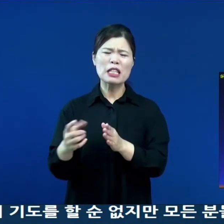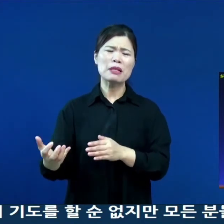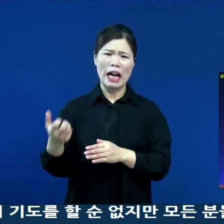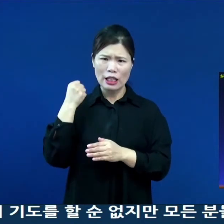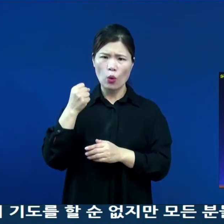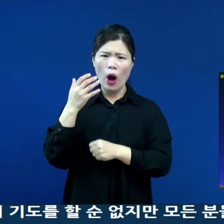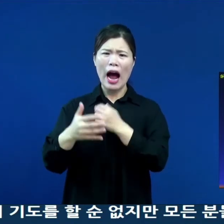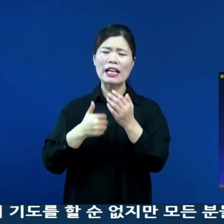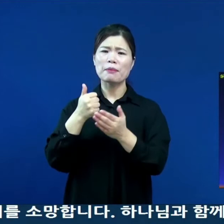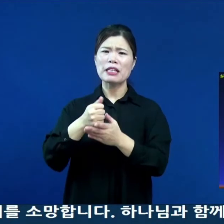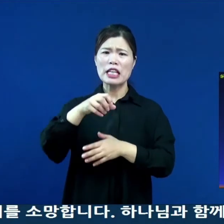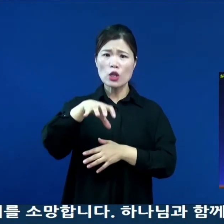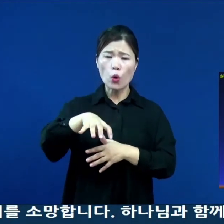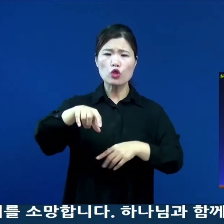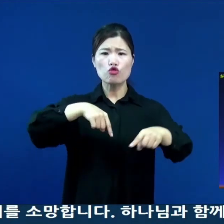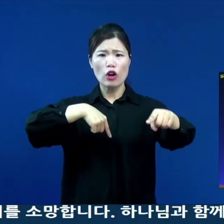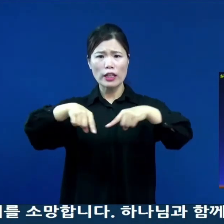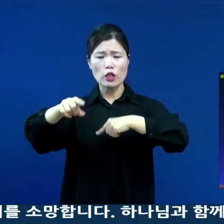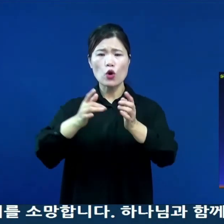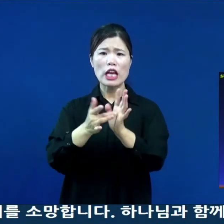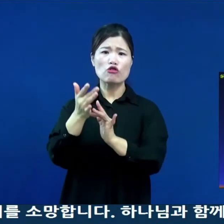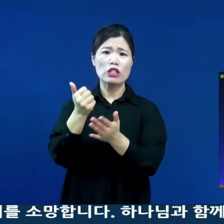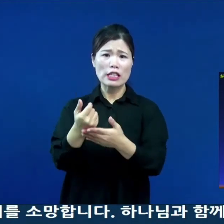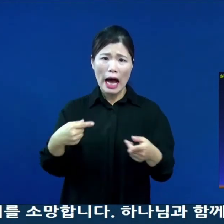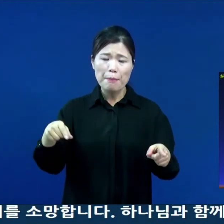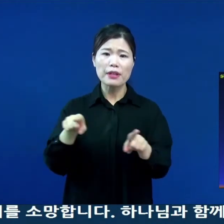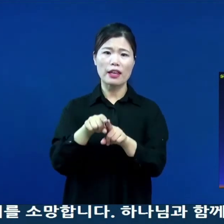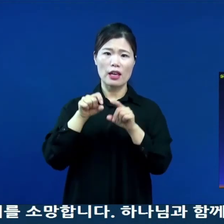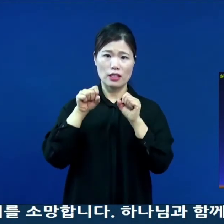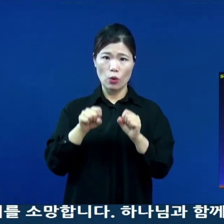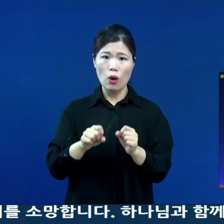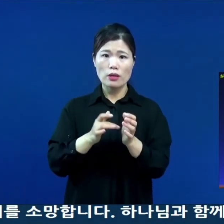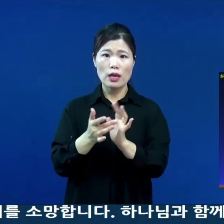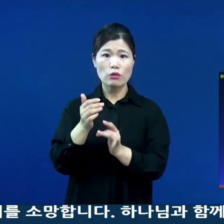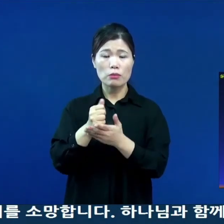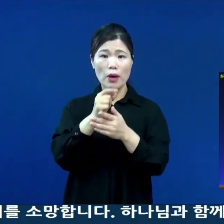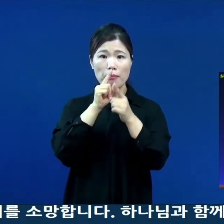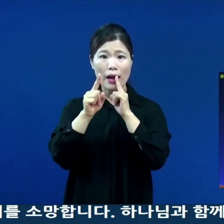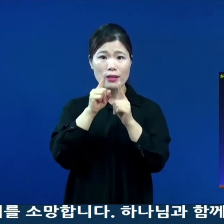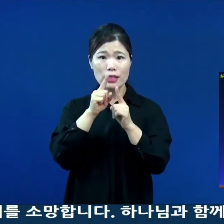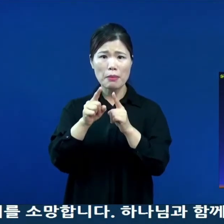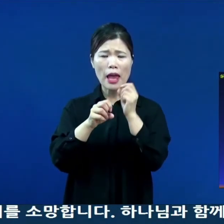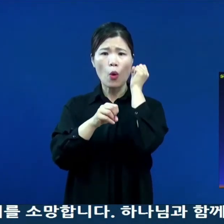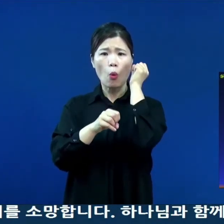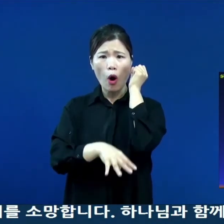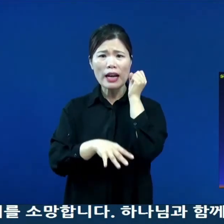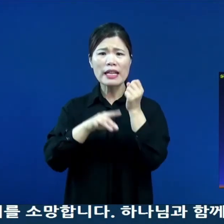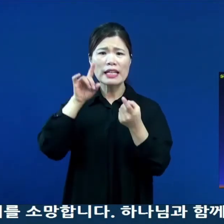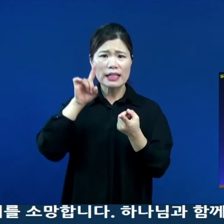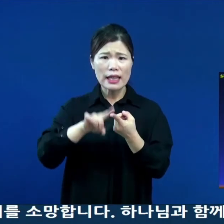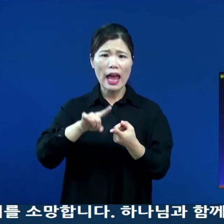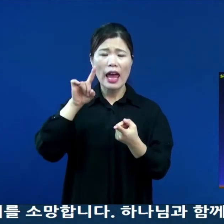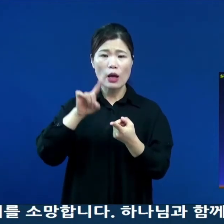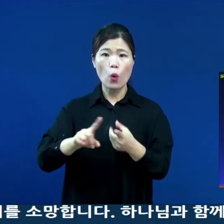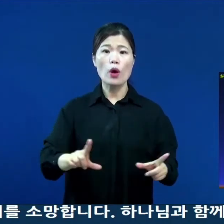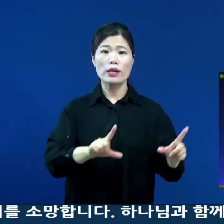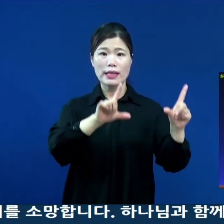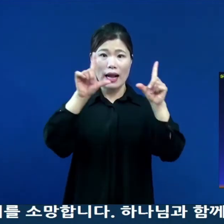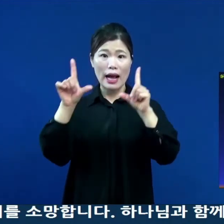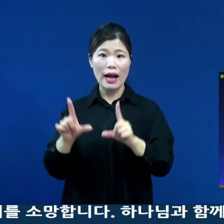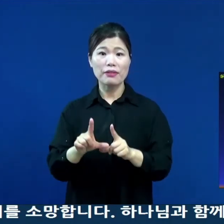현장을 주관하고 계시고 예수님께서 그 자리에 함께 하고 계시고 그 예수님의 말씀의 원리대로 내가 살아가면 그